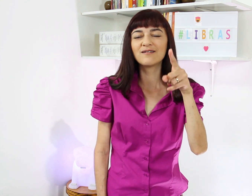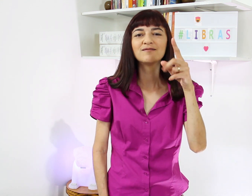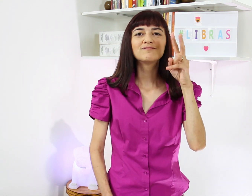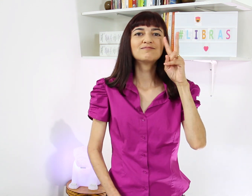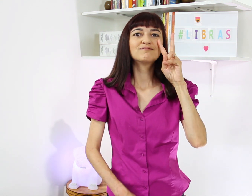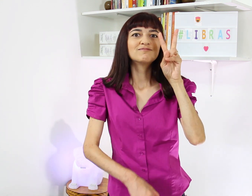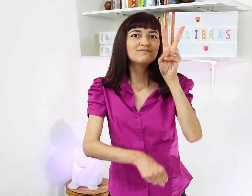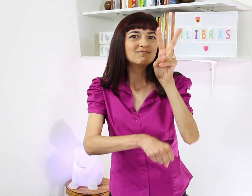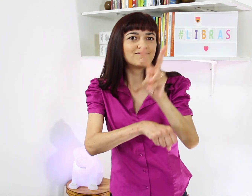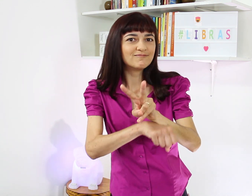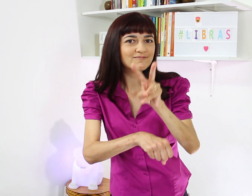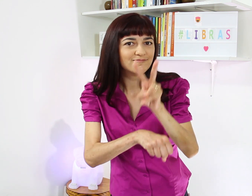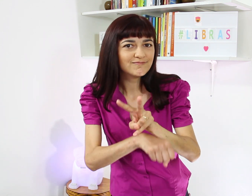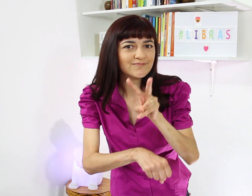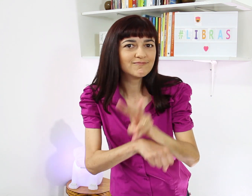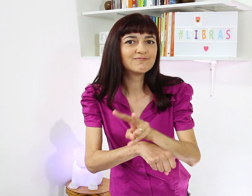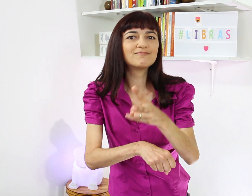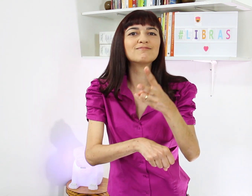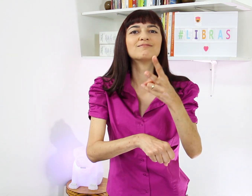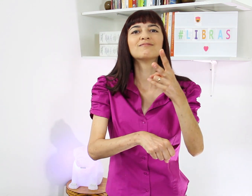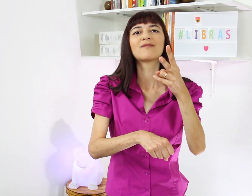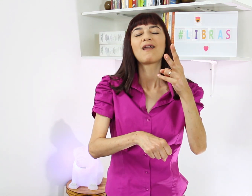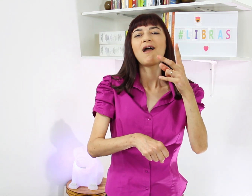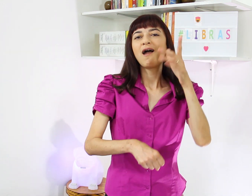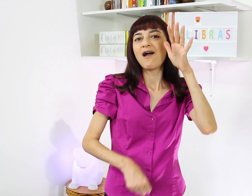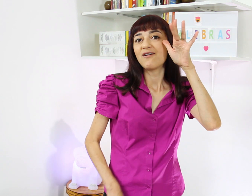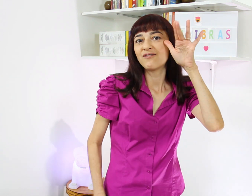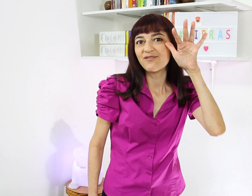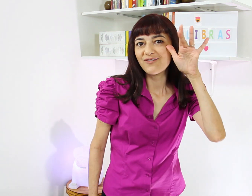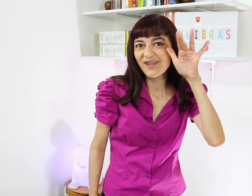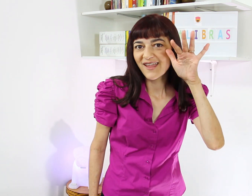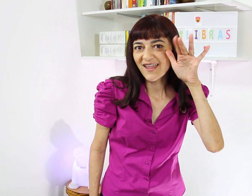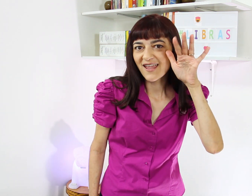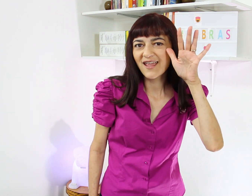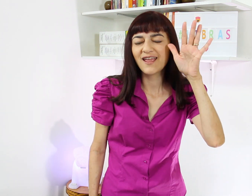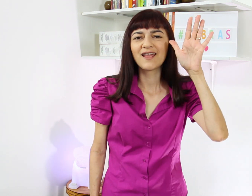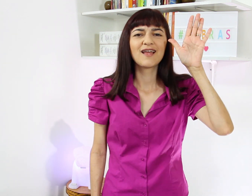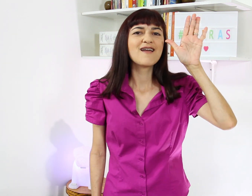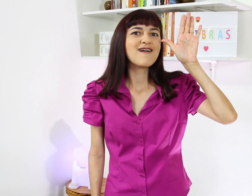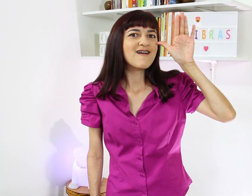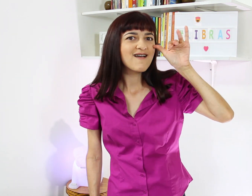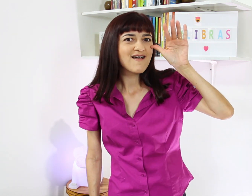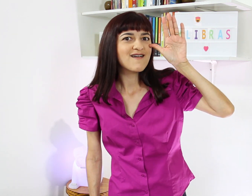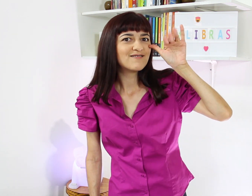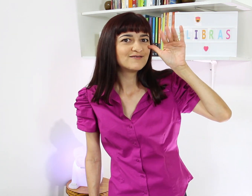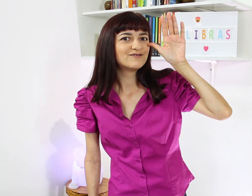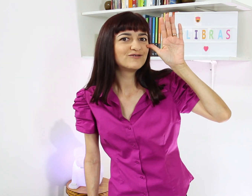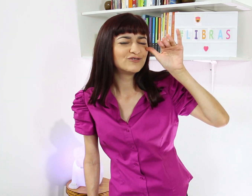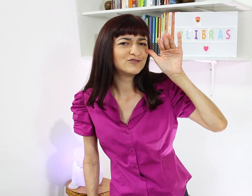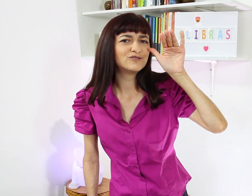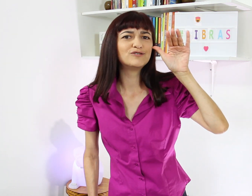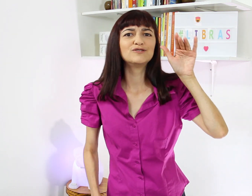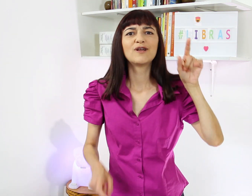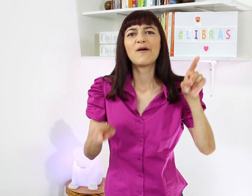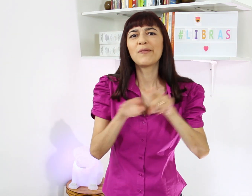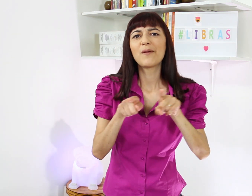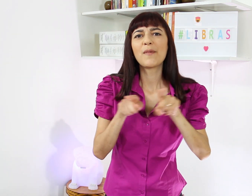viu, né? Tem esse sinal de vigiar, tem esse sinal, por exemplo, de ver, de assistir. Então, vocês perceberam que tem